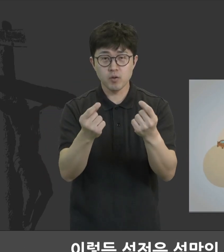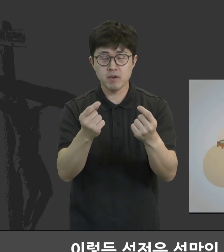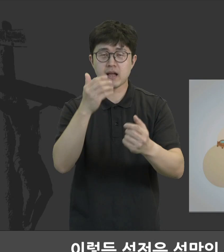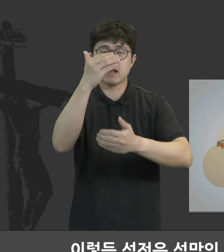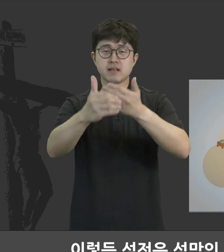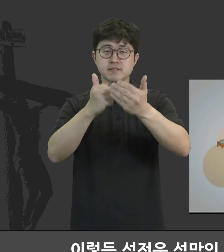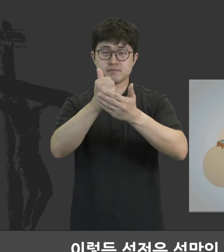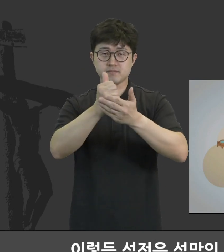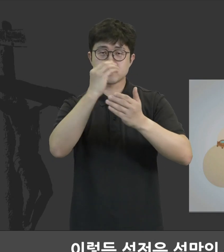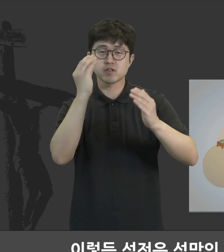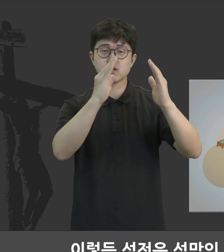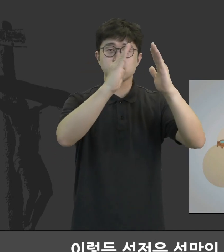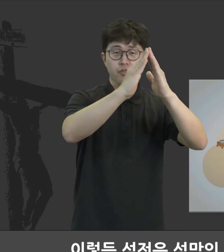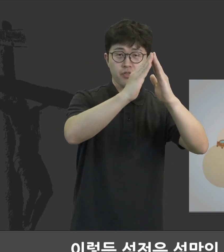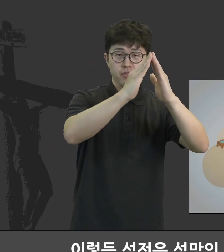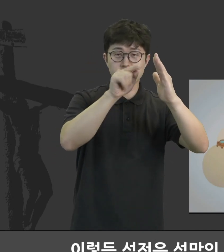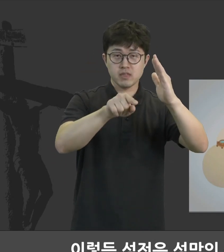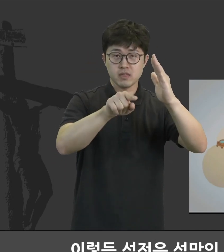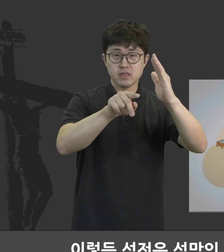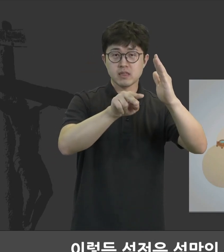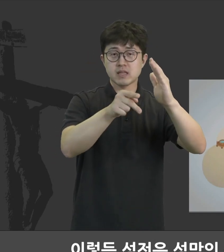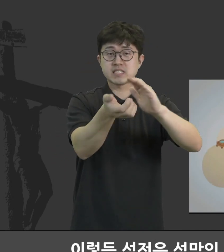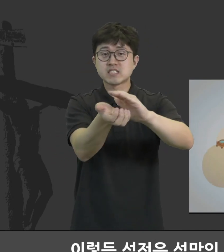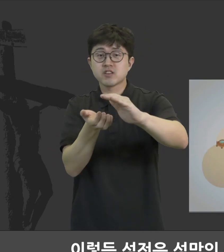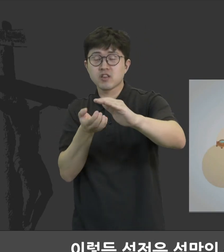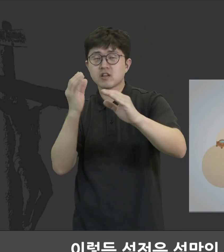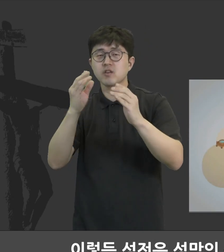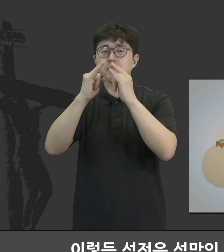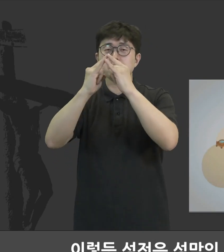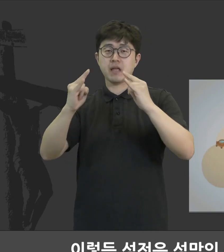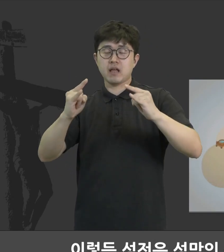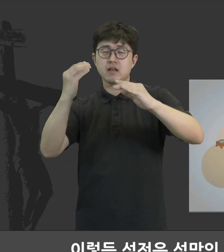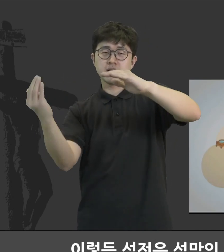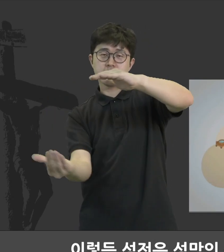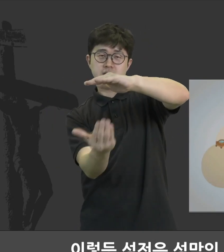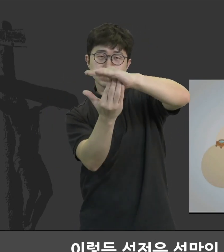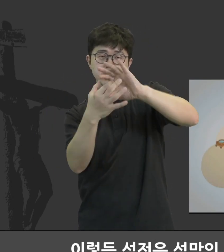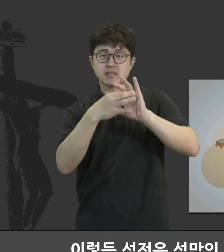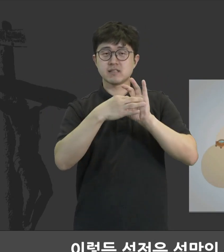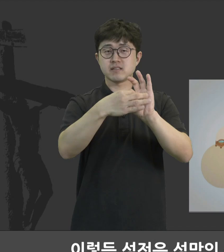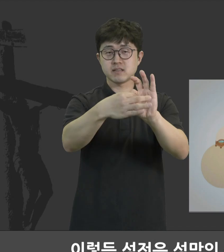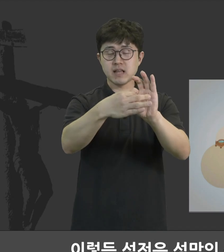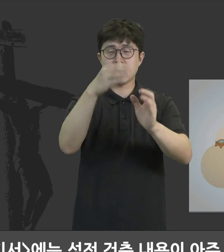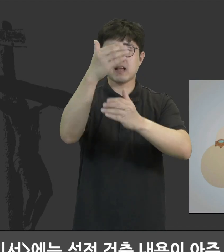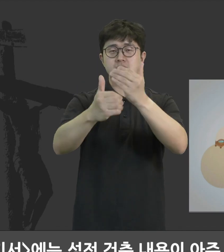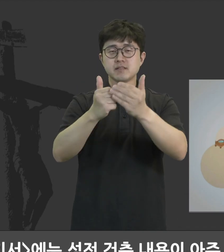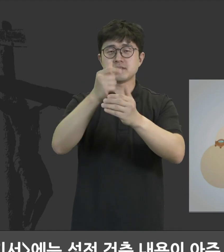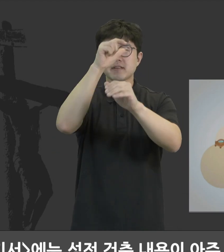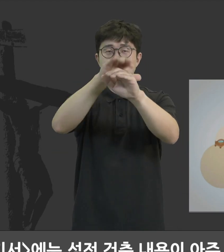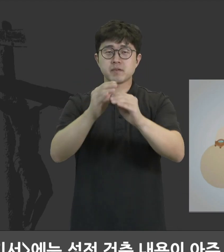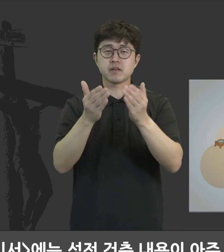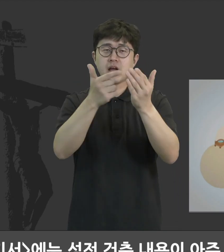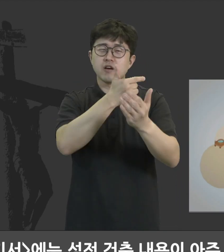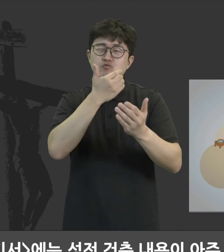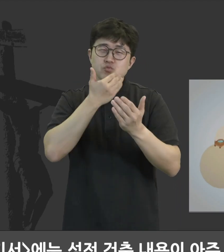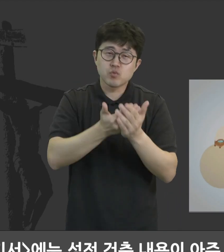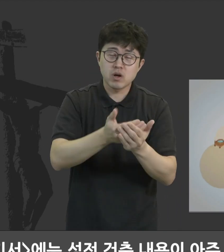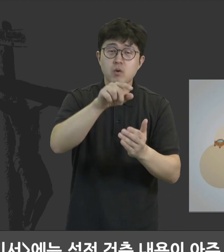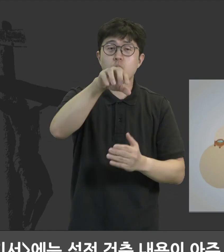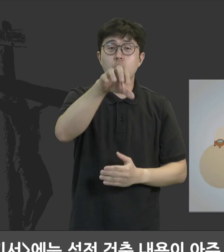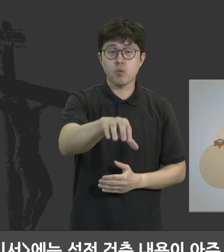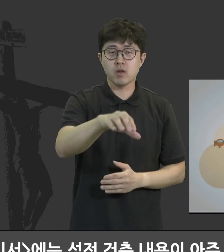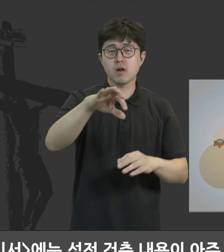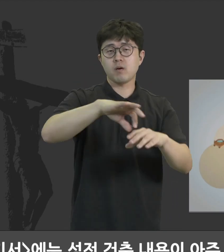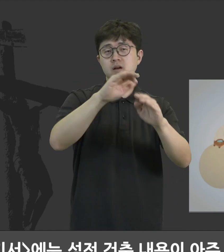이렇듯 성전은 성막의 성취로서 하나님께 예배드리는 중요한 장소였기 때문에 열왕기서에는 성전